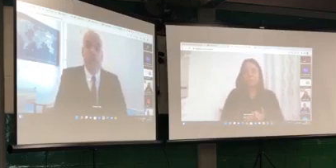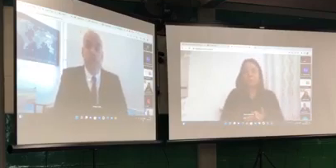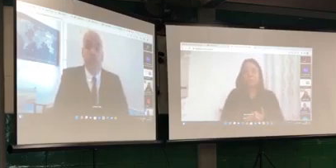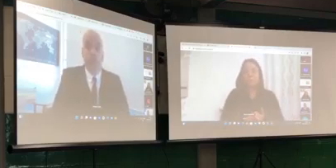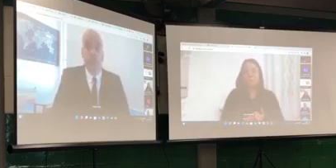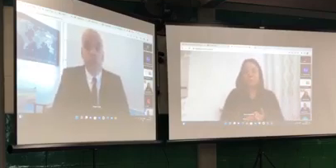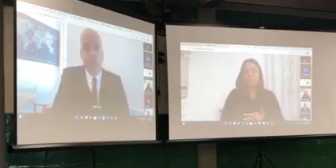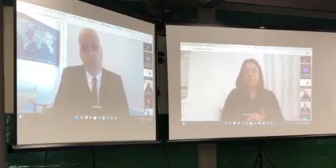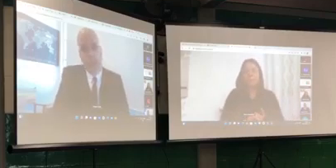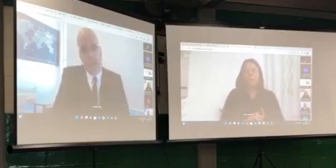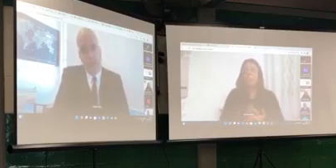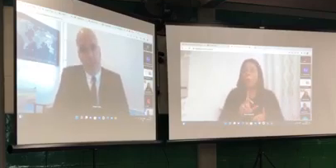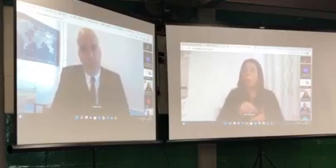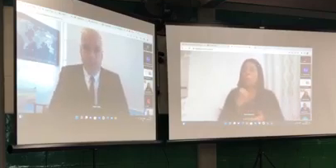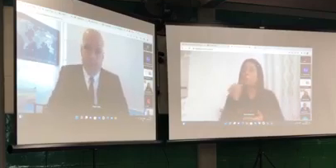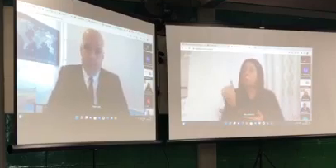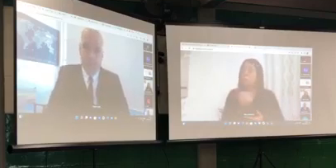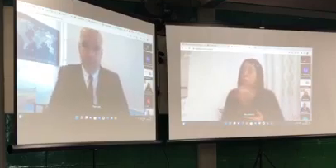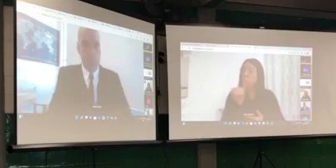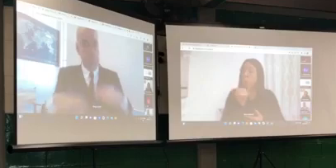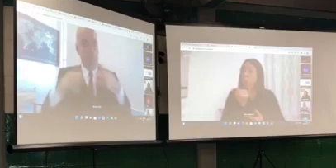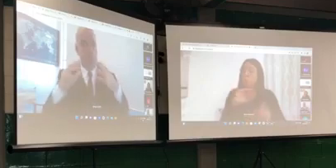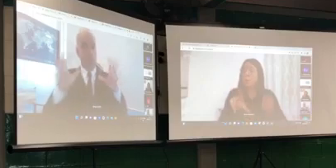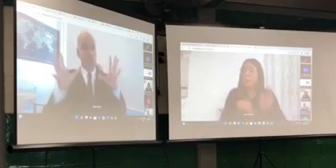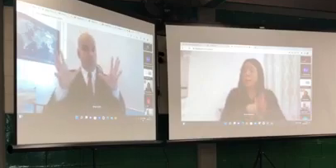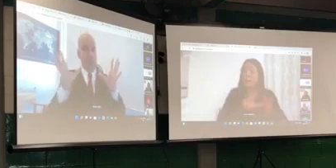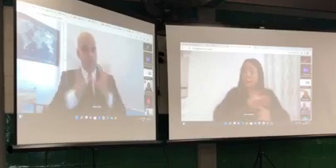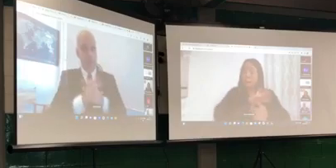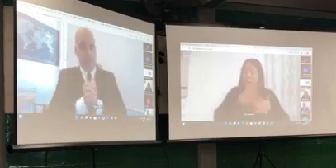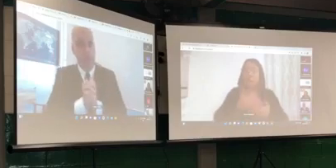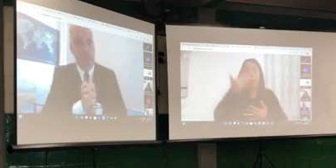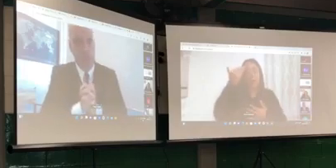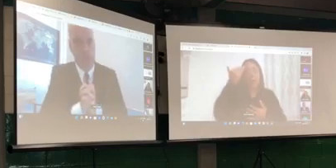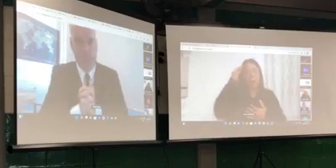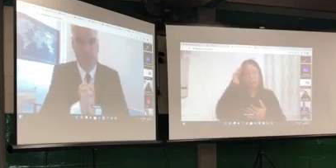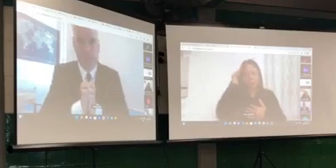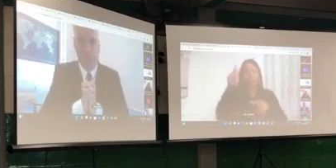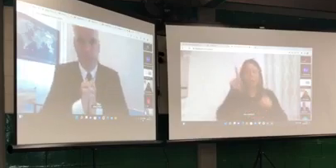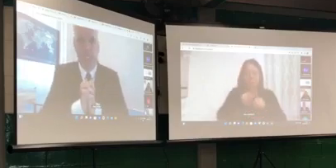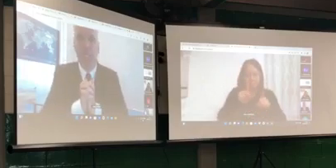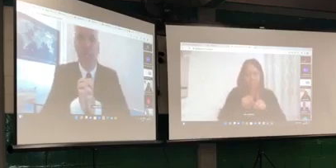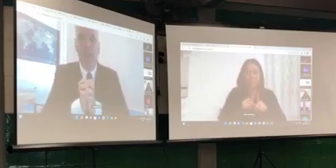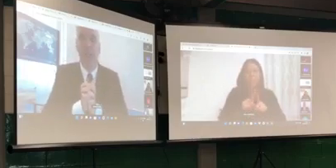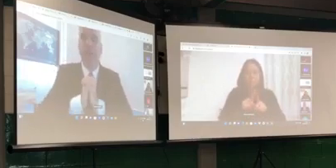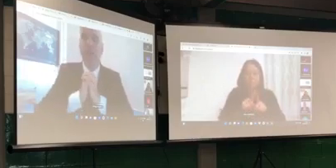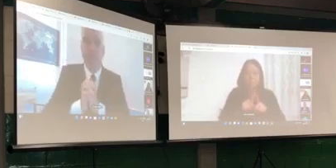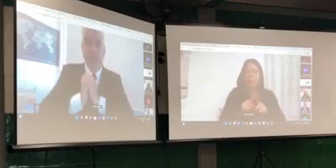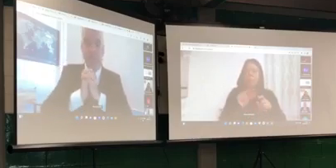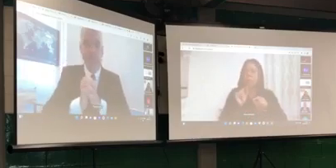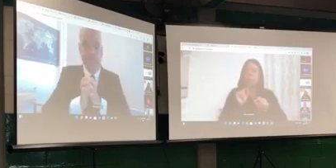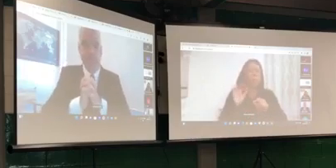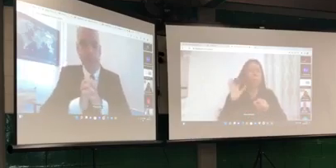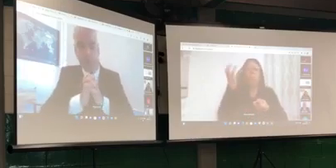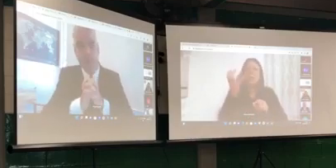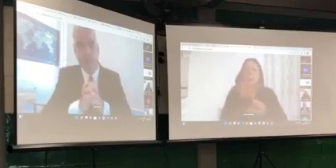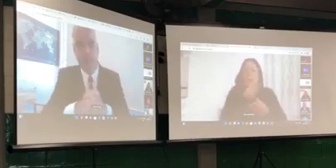E uma coisa muito importante que traz essa lei de livros, para que vocês entendam também, né, o que acontece muito hoje